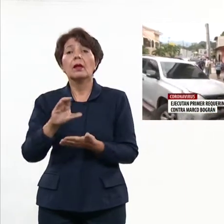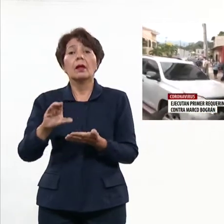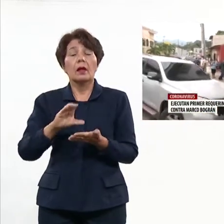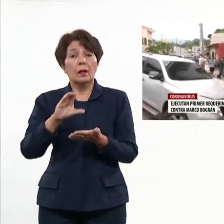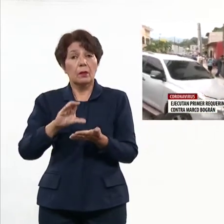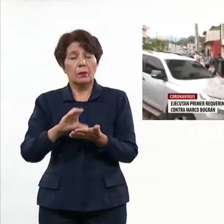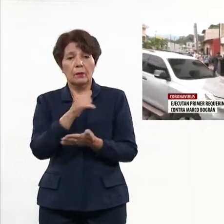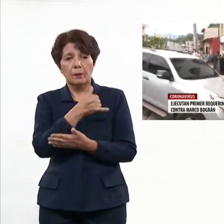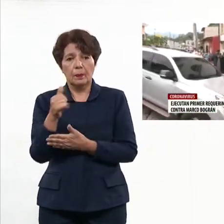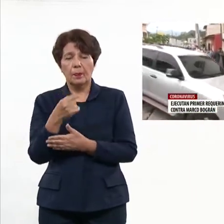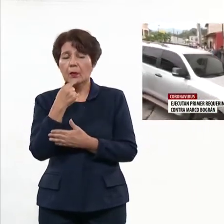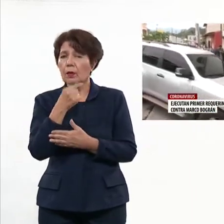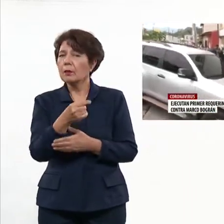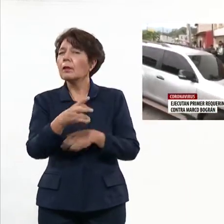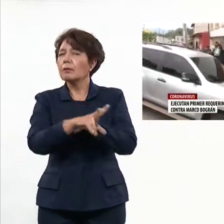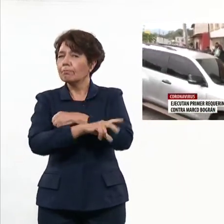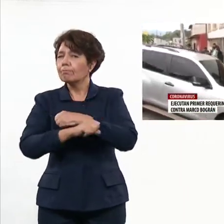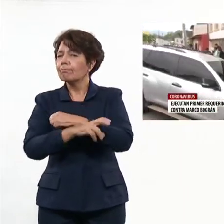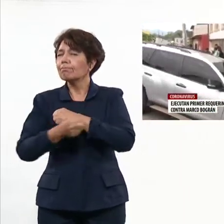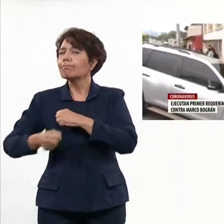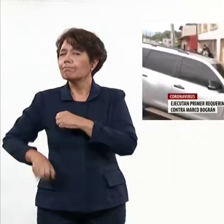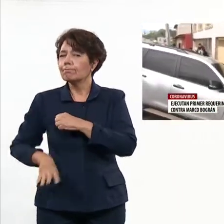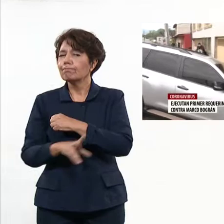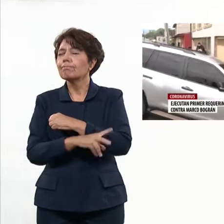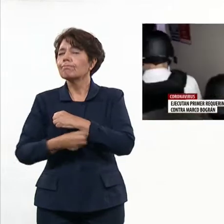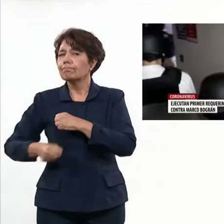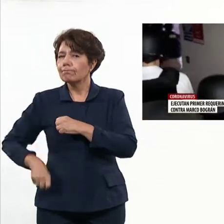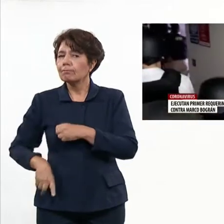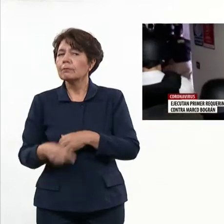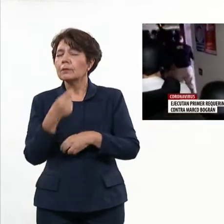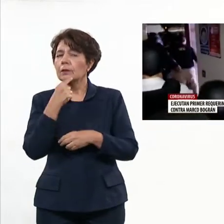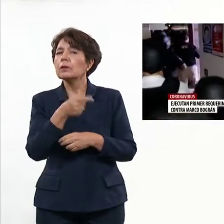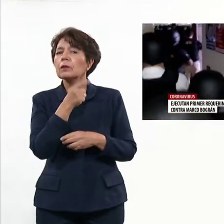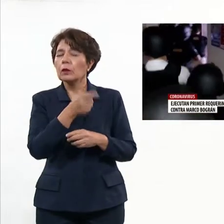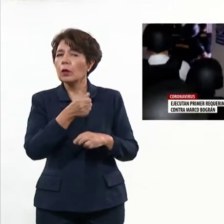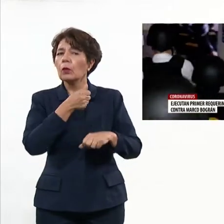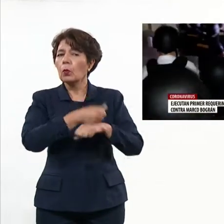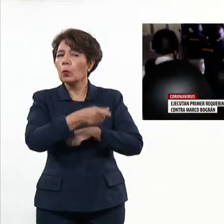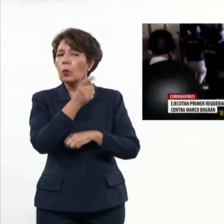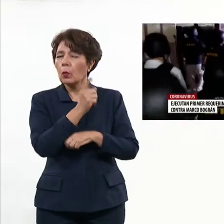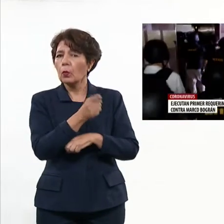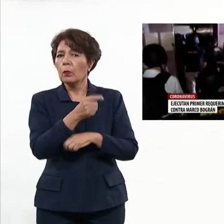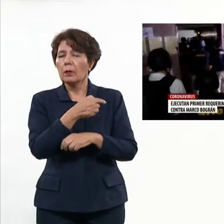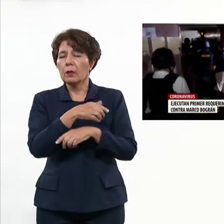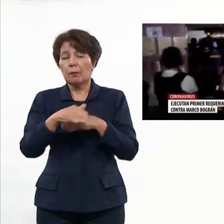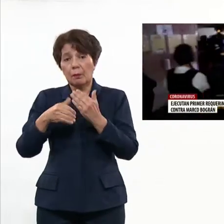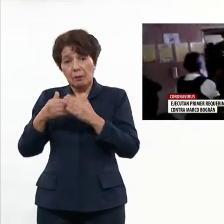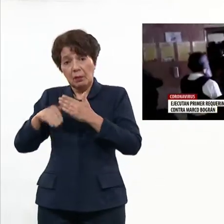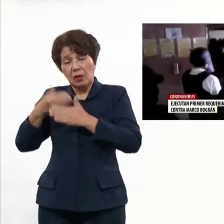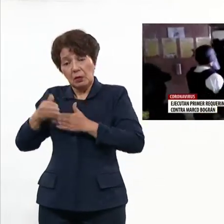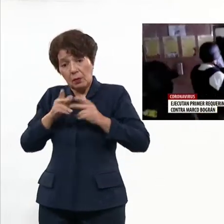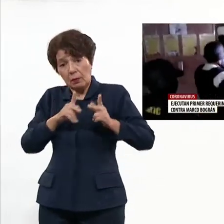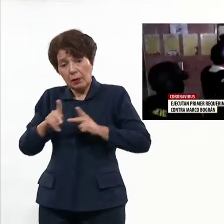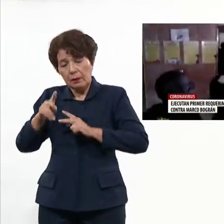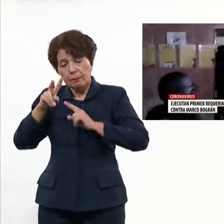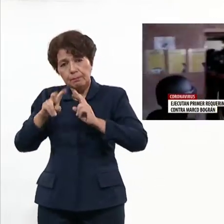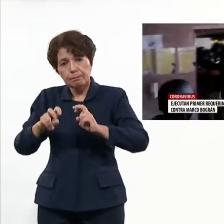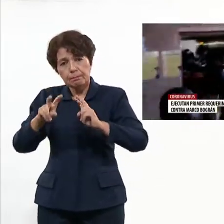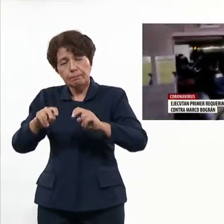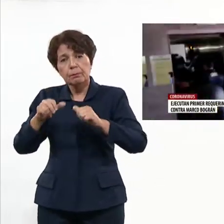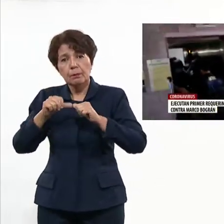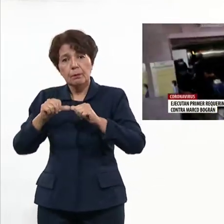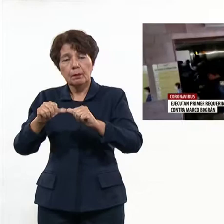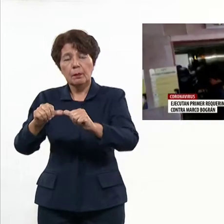por el delito de malversación de caudales públicos siendo éste el primer requerimiento ya que las líneas de investigación continúan según lo manifestado por el jefe de